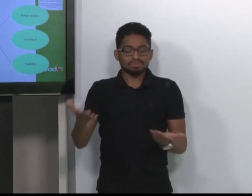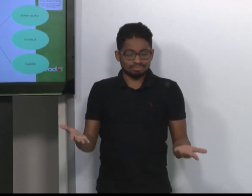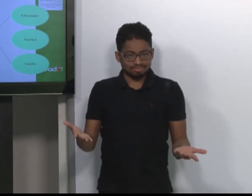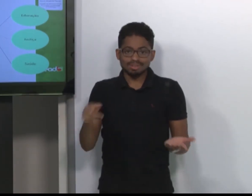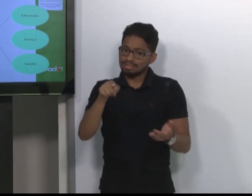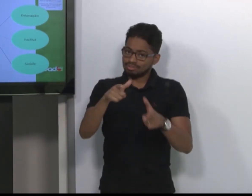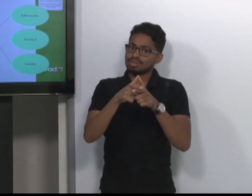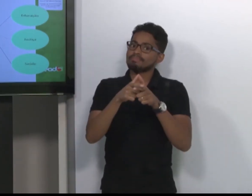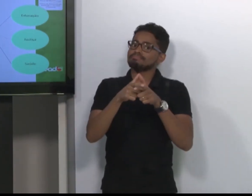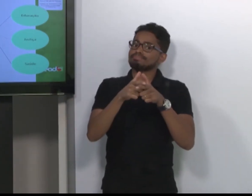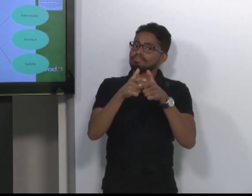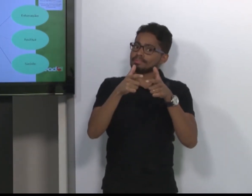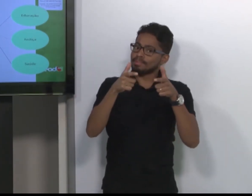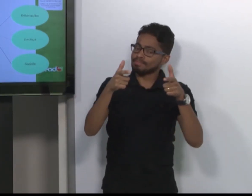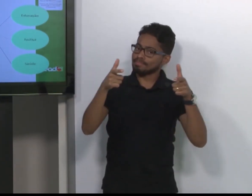ampliando.